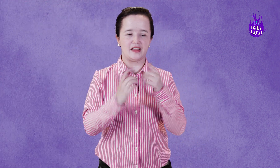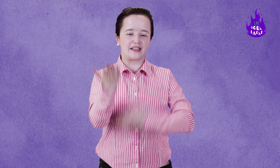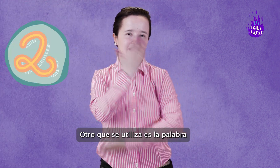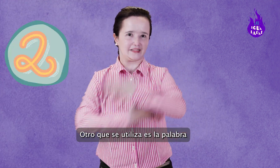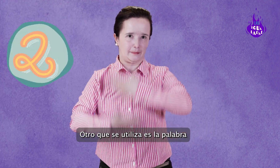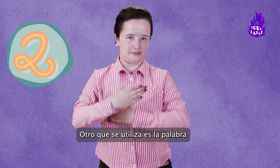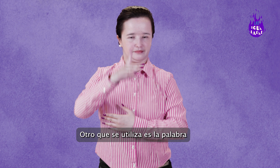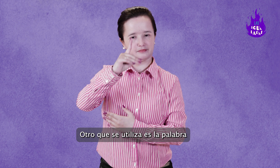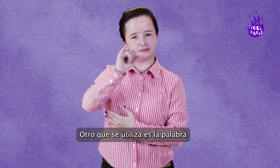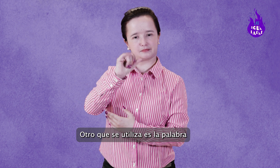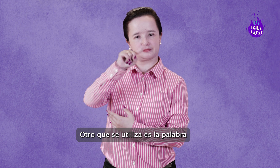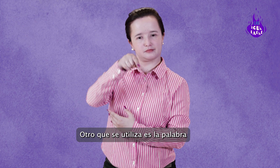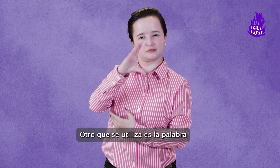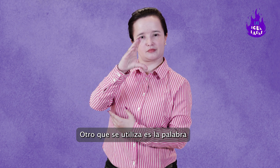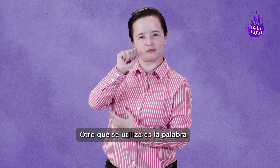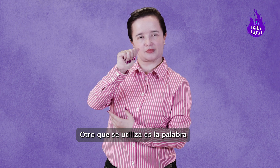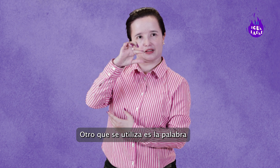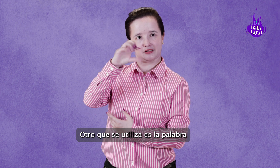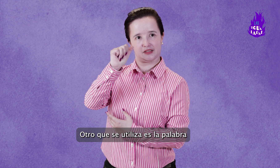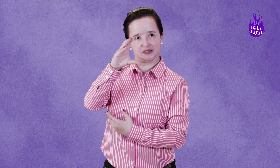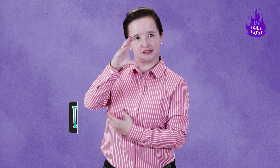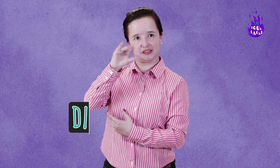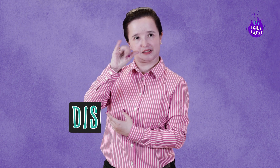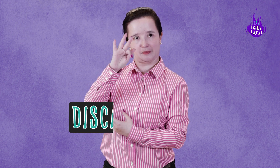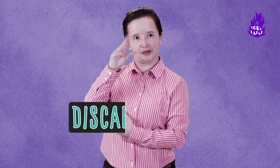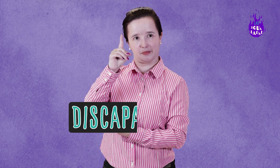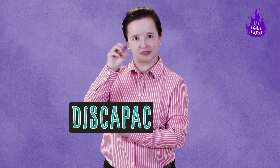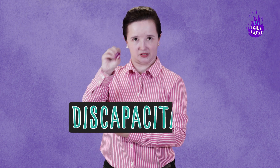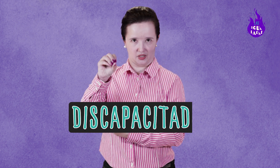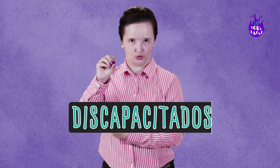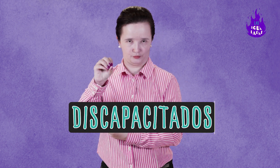Otro que se utiliza es la palabra discapacitados.